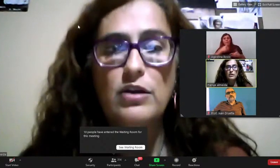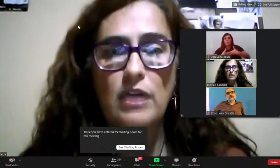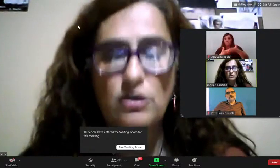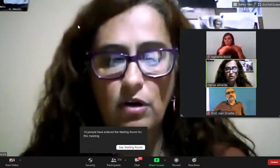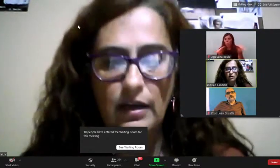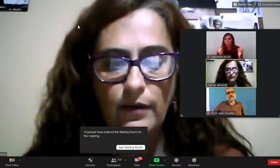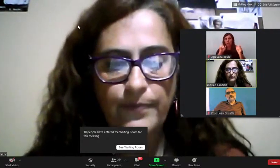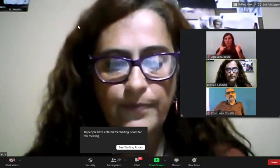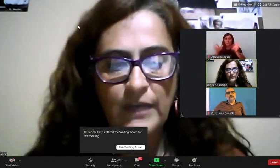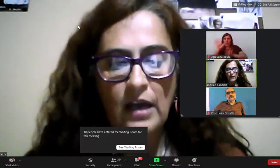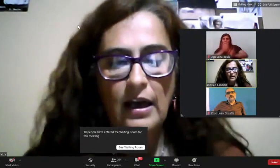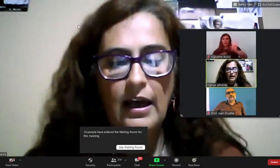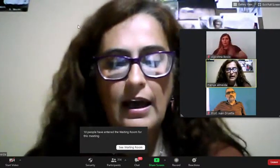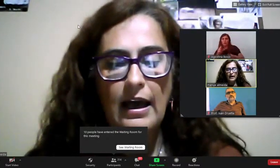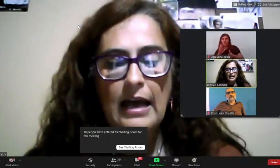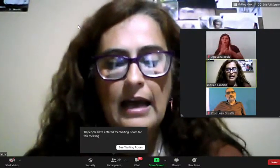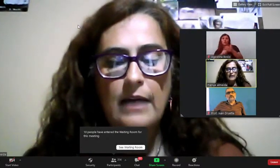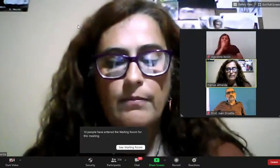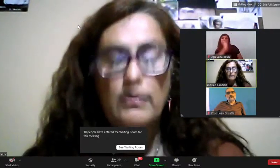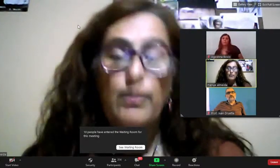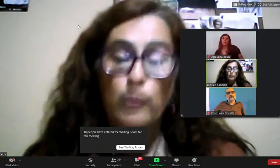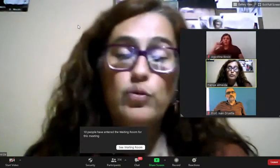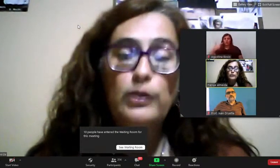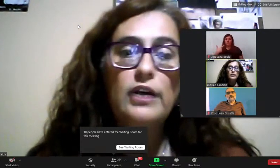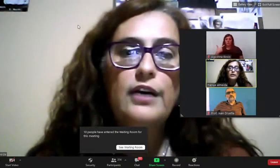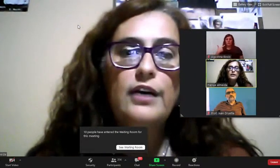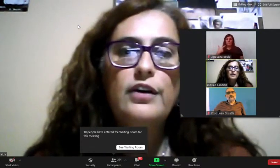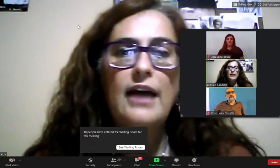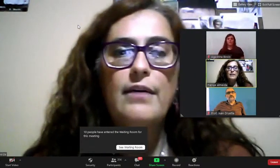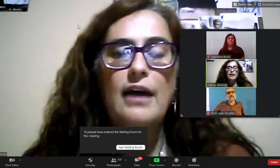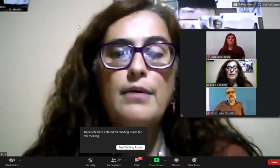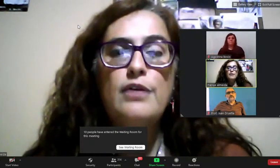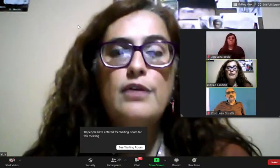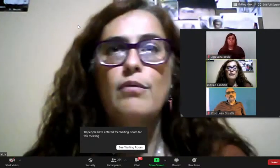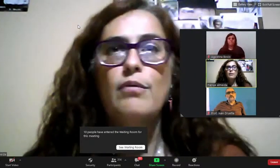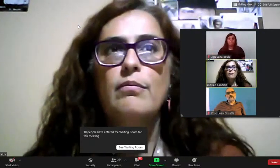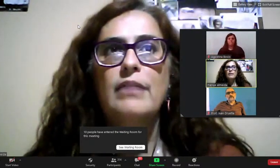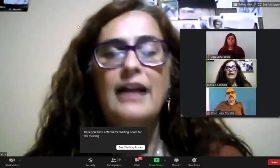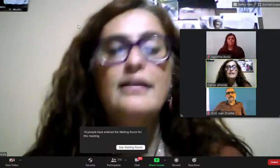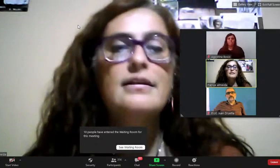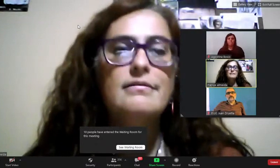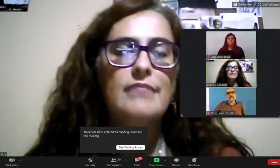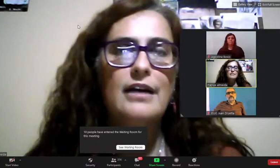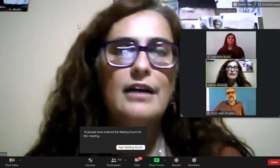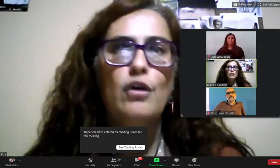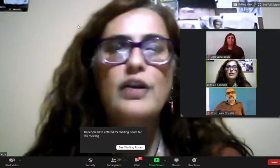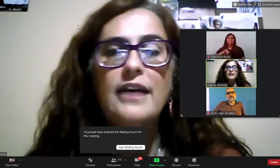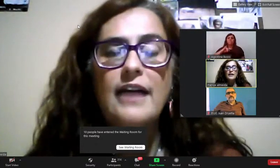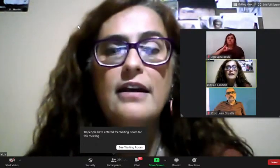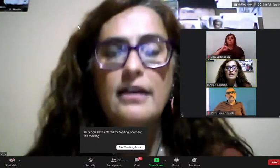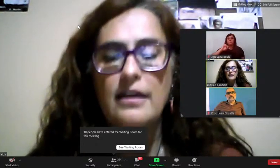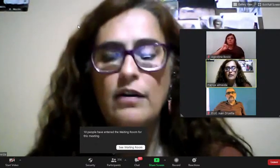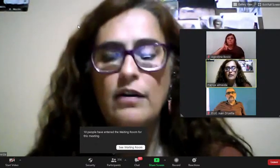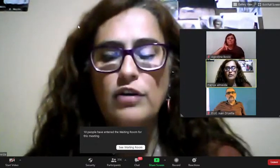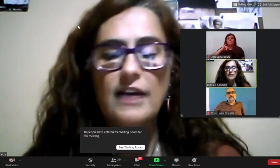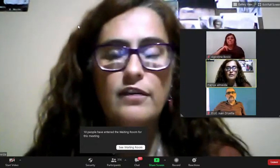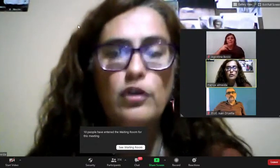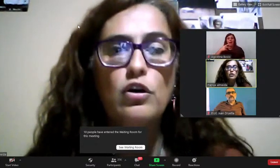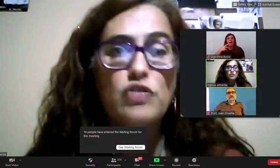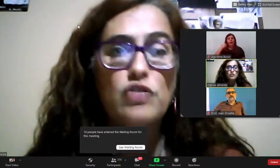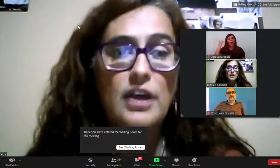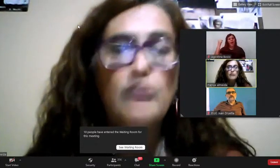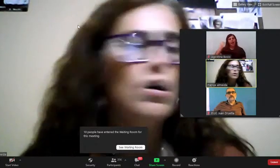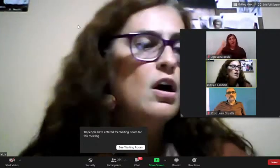las personas sordas, ¿no? Por supuesto que creo que ha habido grandes conquistas y cosas que se